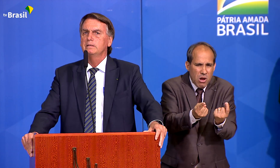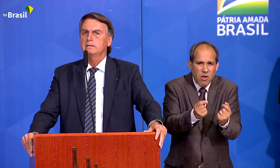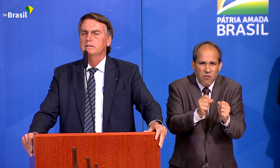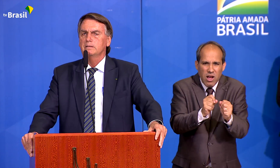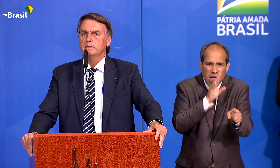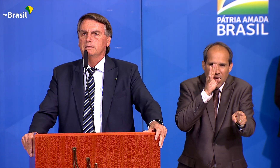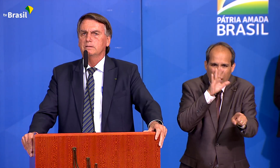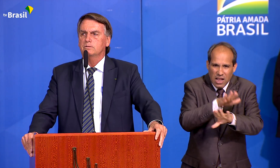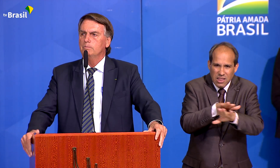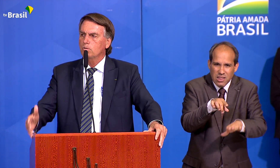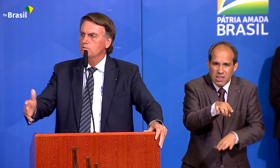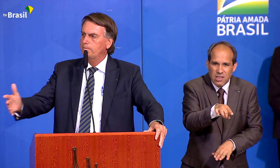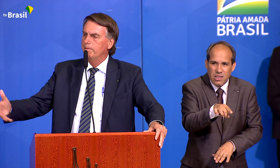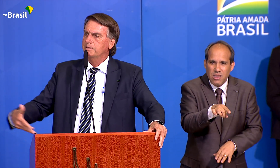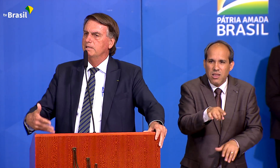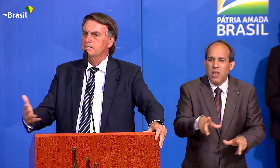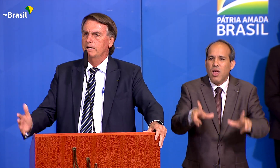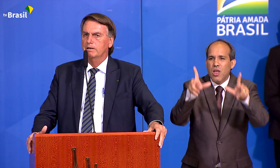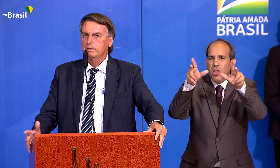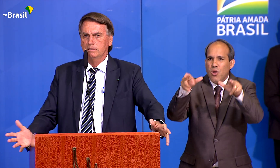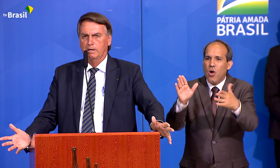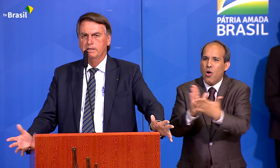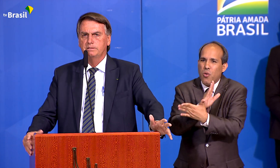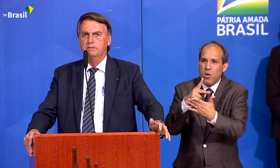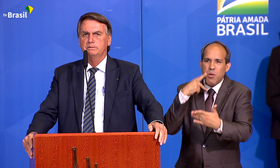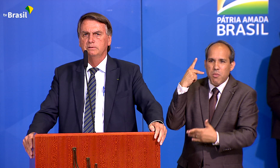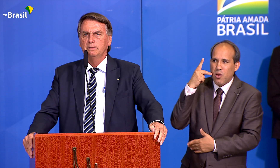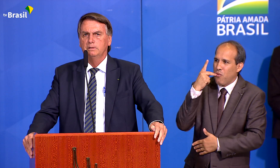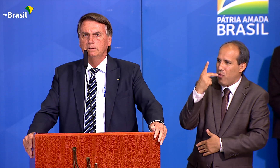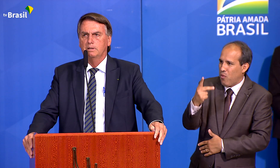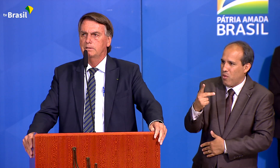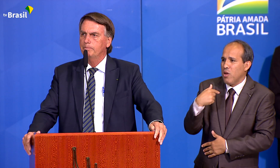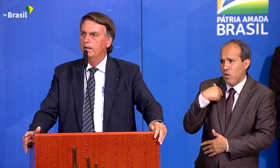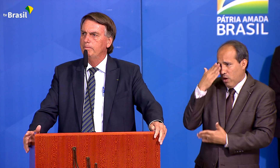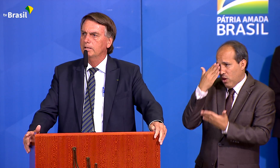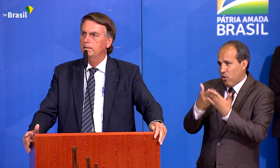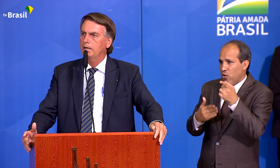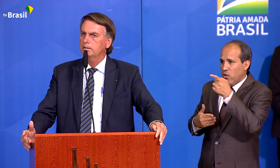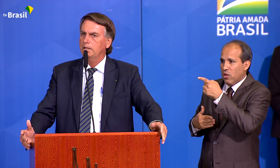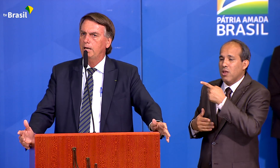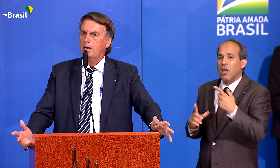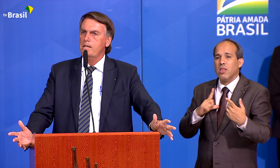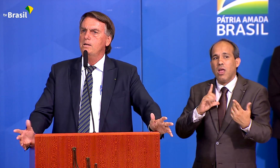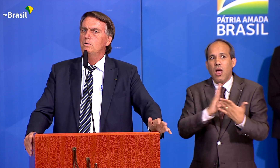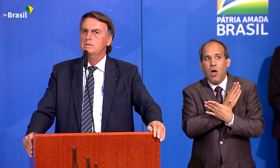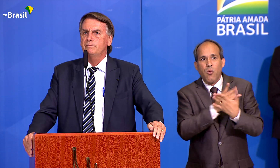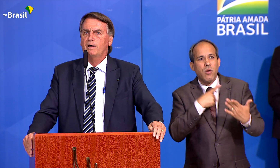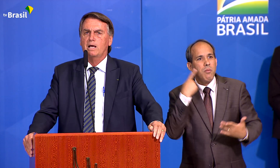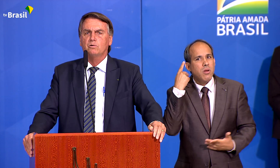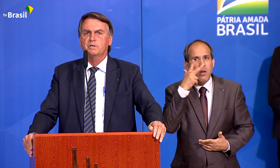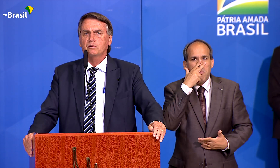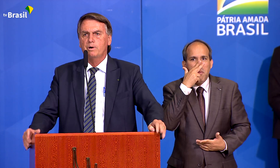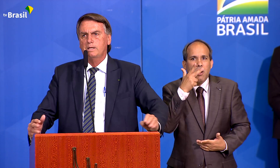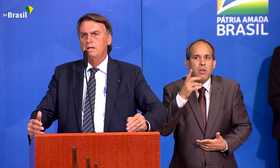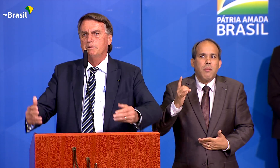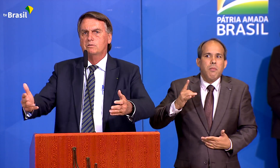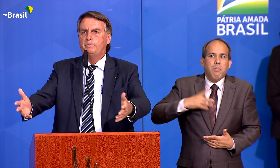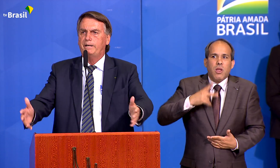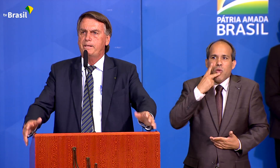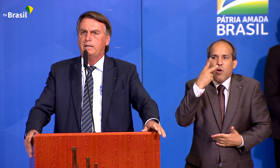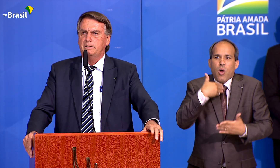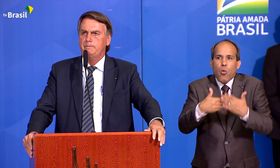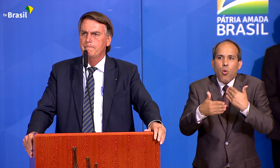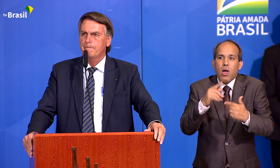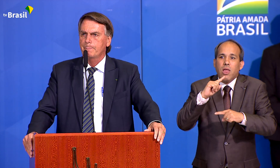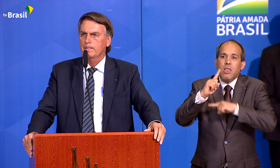dessa maneira e como alguns para matar de cela aqui eu acredito que tem parlamentar que tá ressioso E falar qualquer coisa